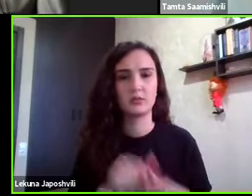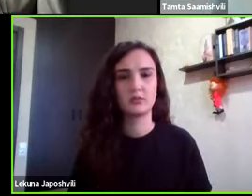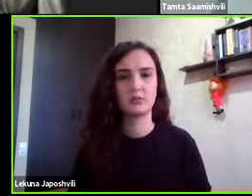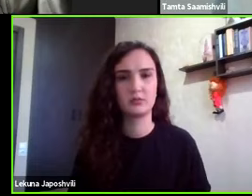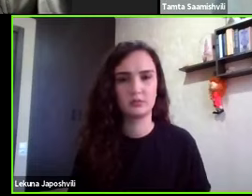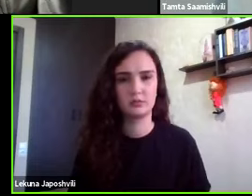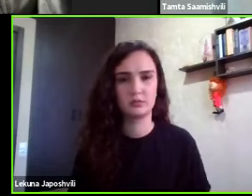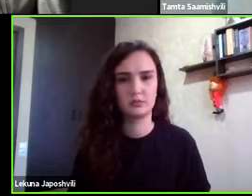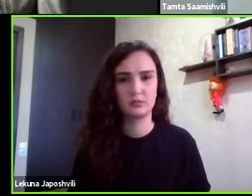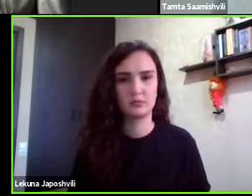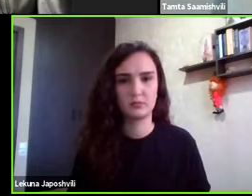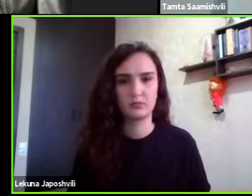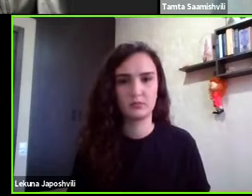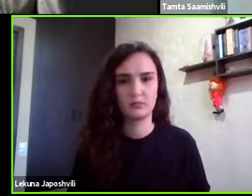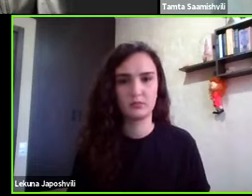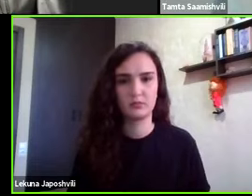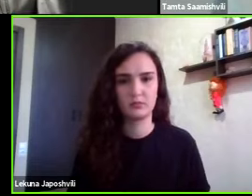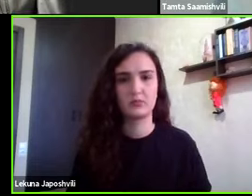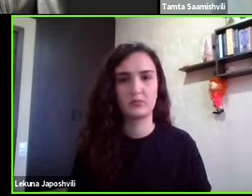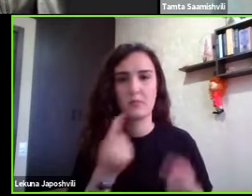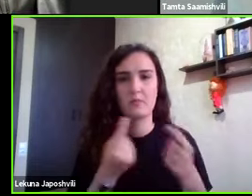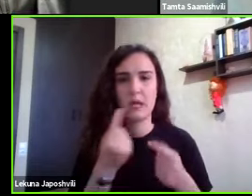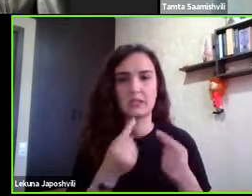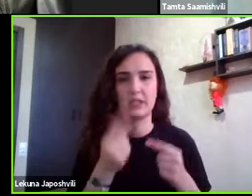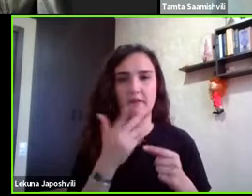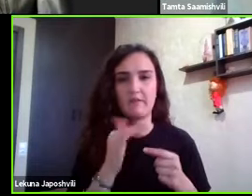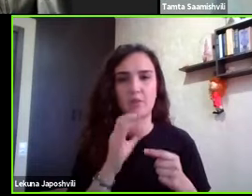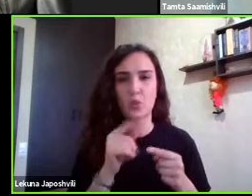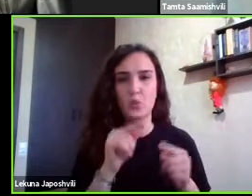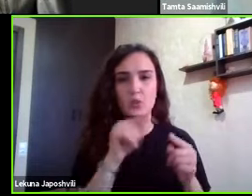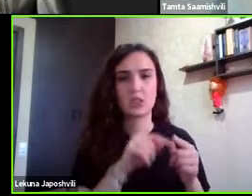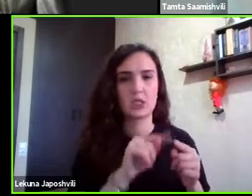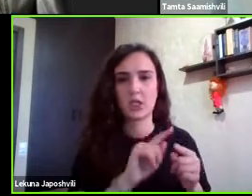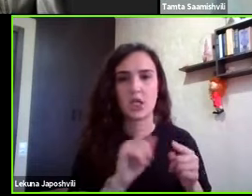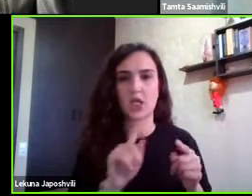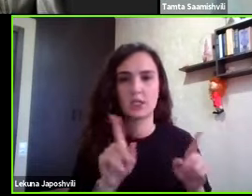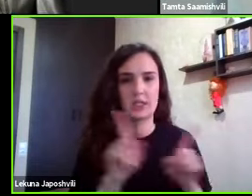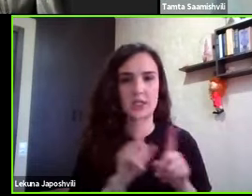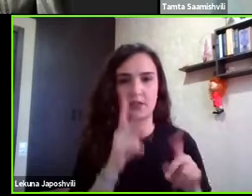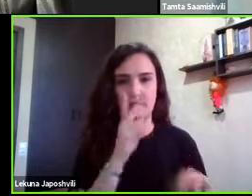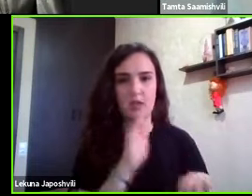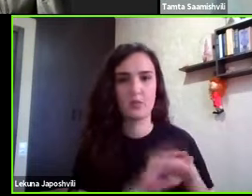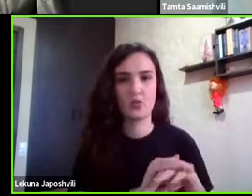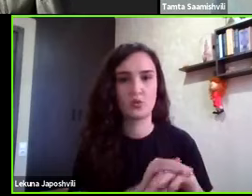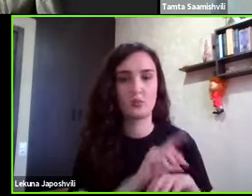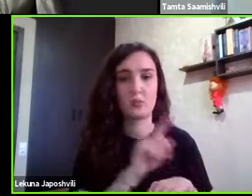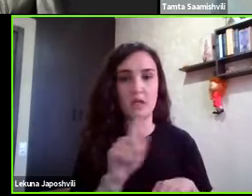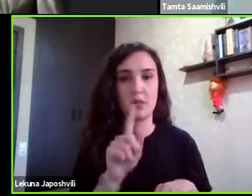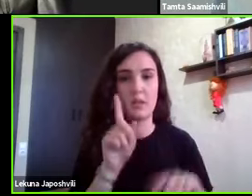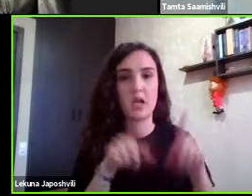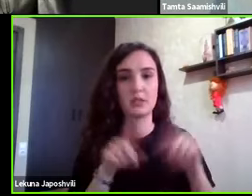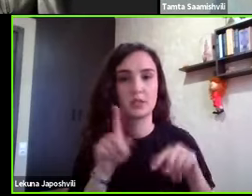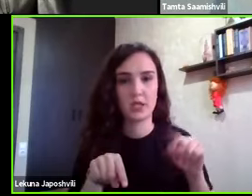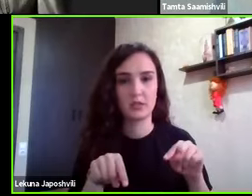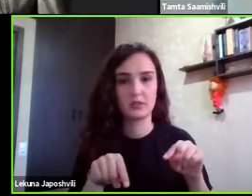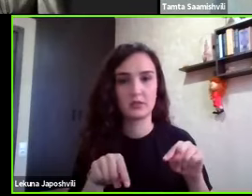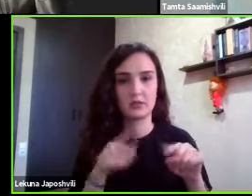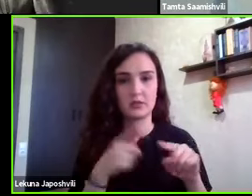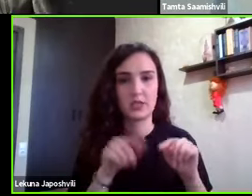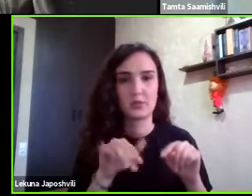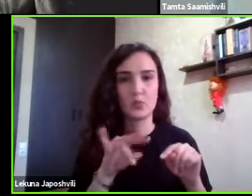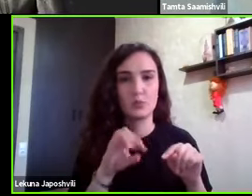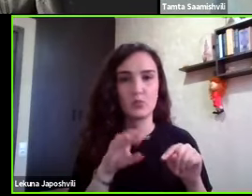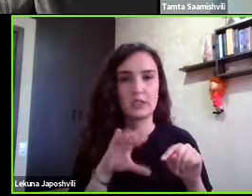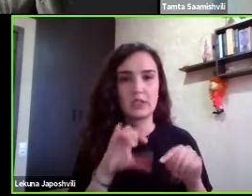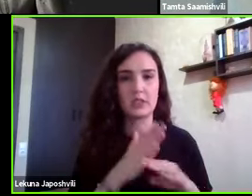ეს იგი შეჭრილ, ესე იგი ბაქტერიას თუ ვირუსს და რაღაცას ეგრევე ამოიცნობს, მაგრამ ხანდახან ამ იმუნიტეტს